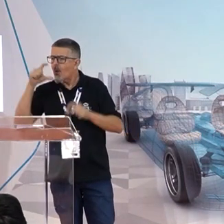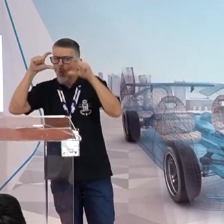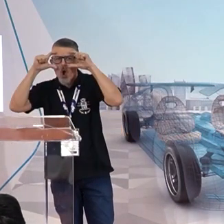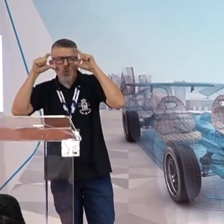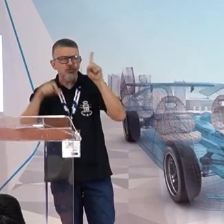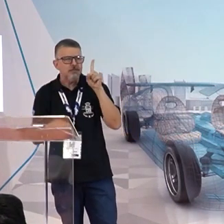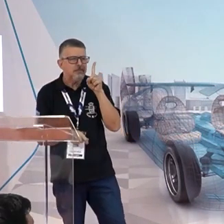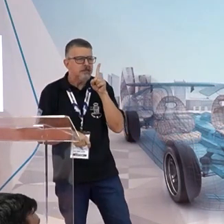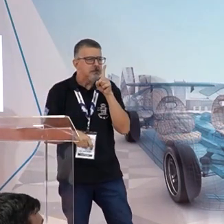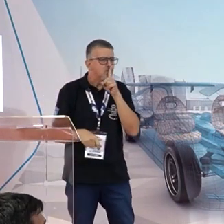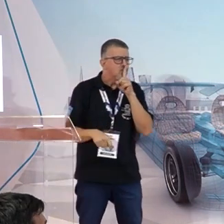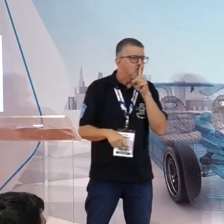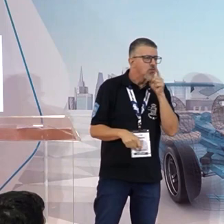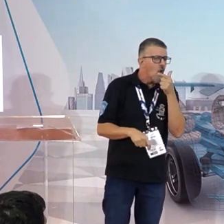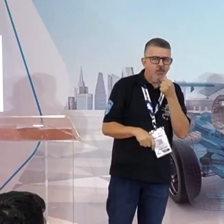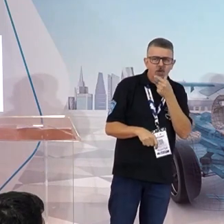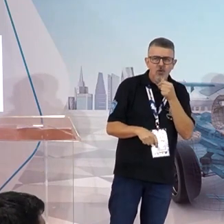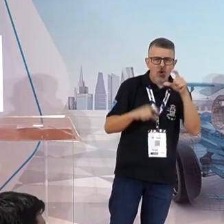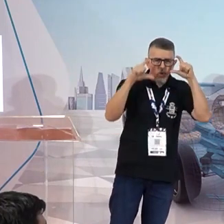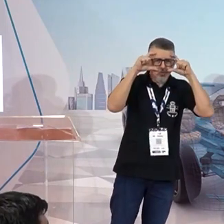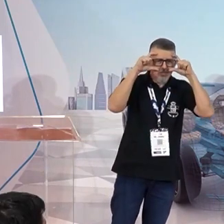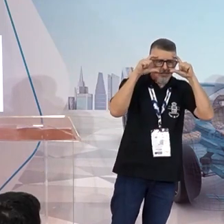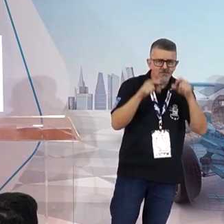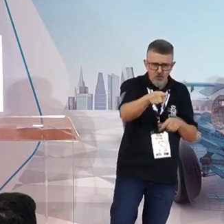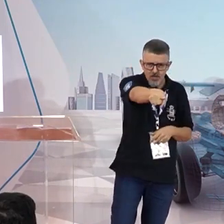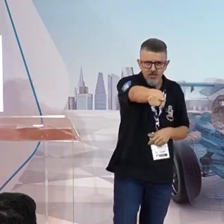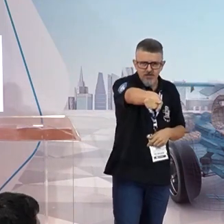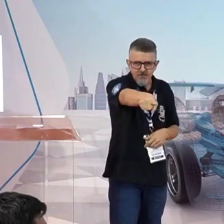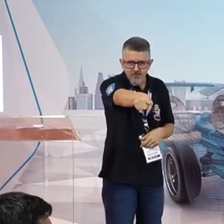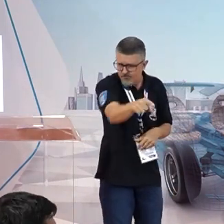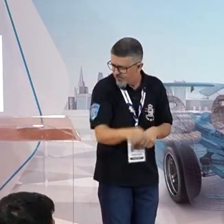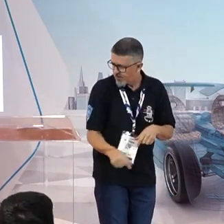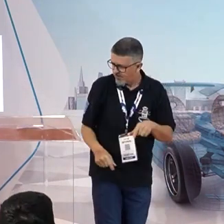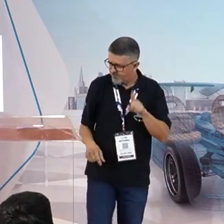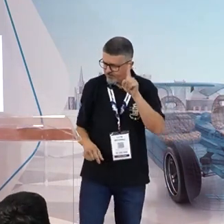Ele tá procurando alguém que tem algum óculos. Ela aqui, ó.